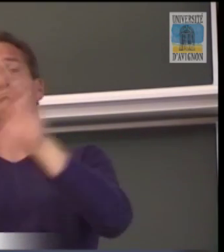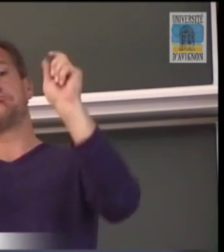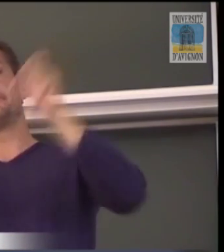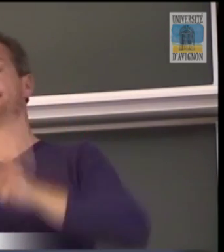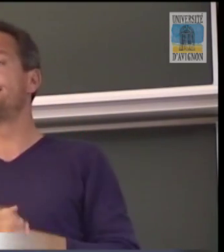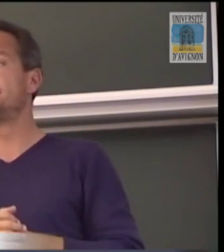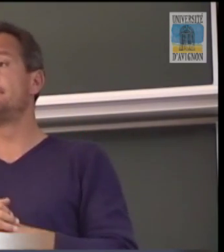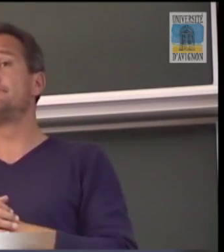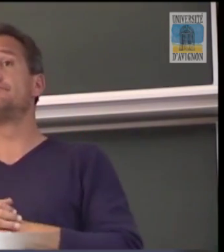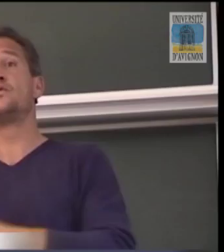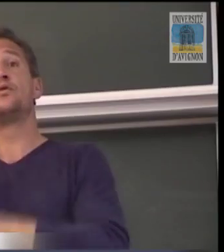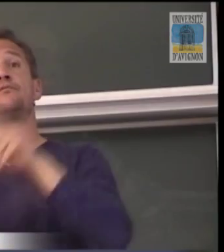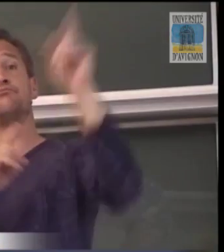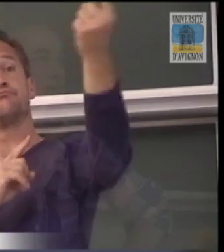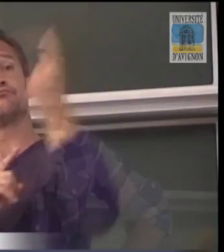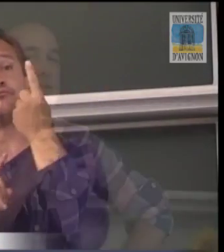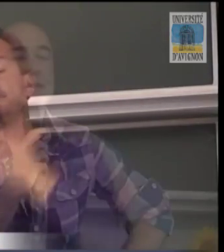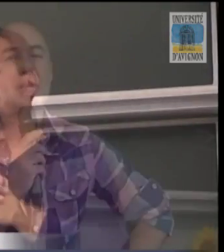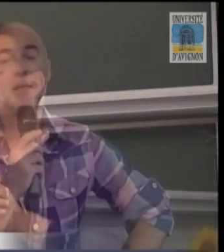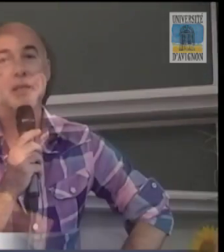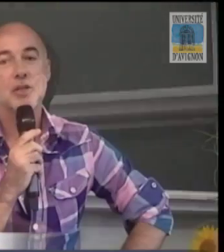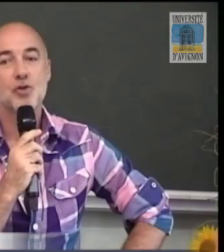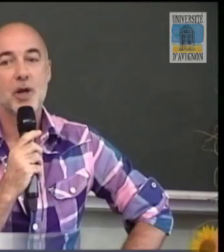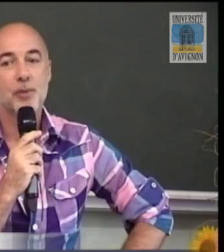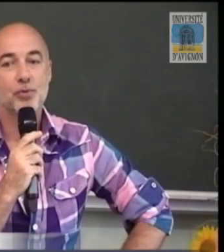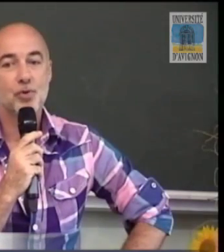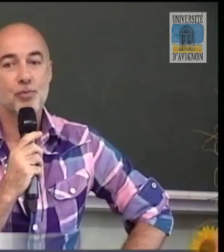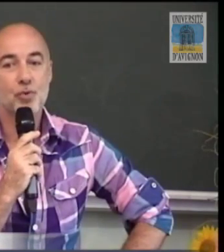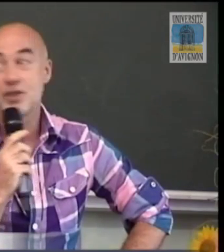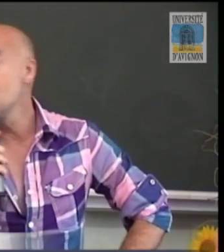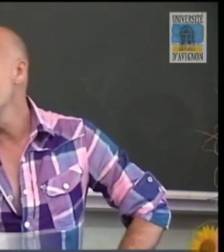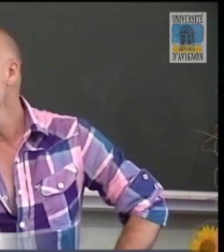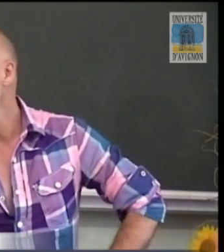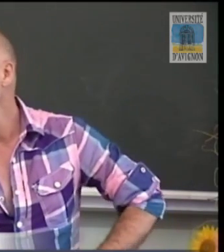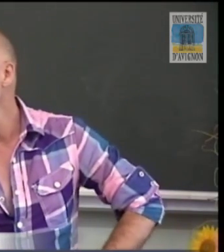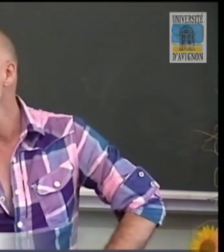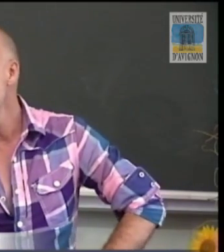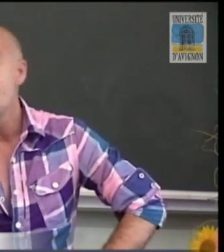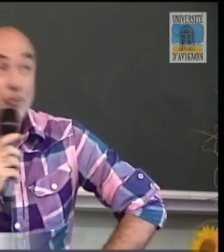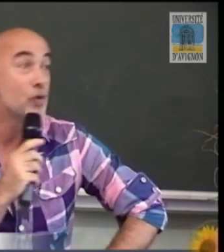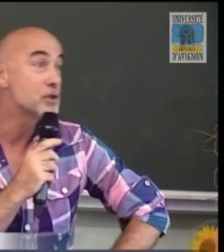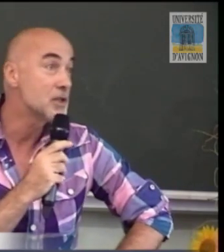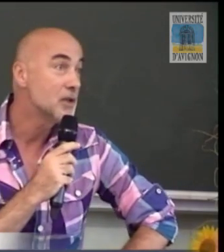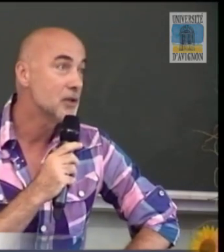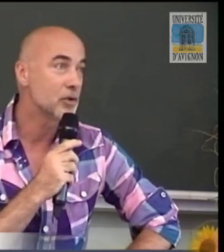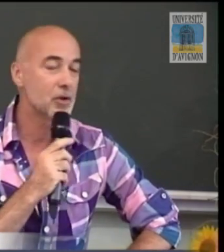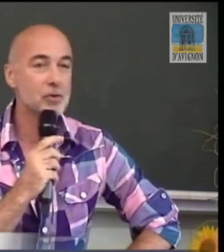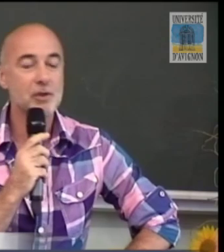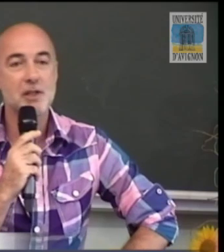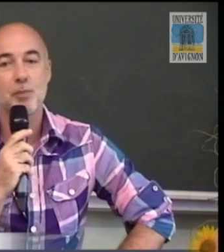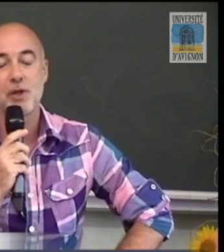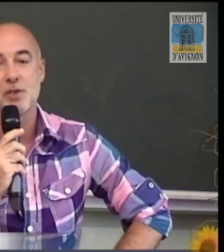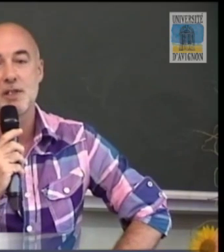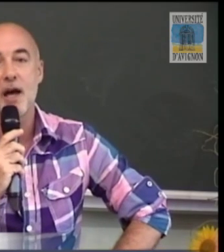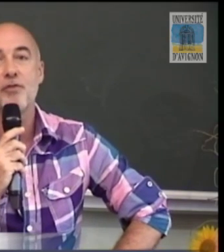dit « Mais monsieur Parsa, ce n'est pas du théâtre que vous faites. » Et je lui ai répondu que mon chéquier était fatigué, et moi aussi, d'entendre